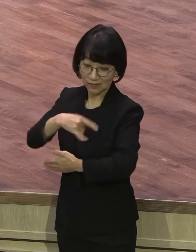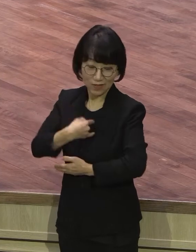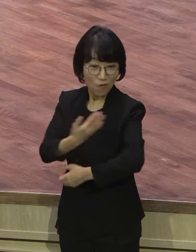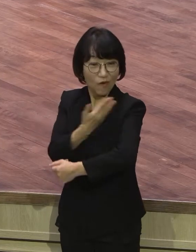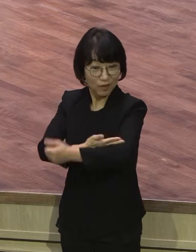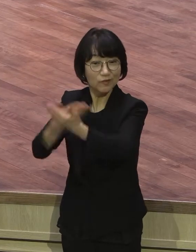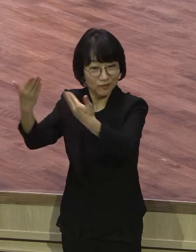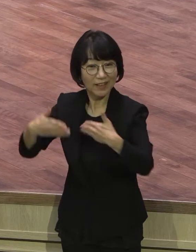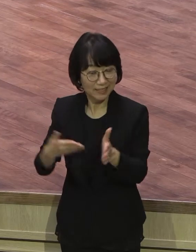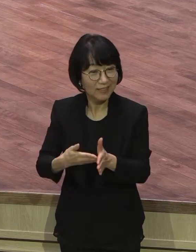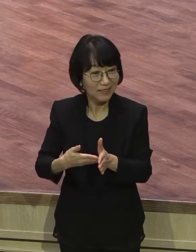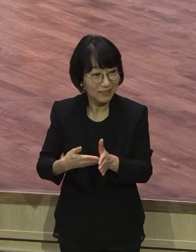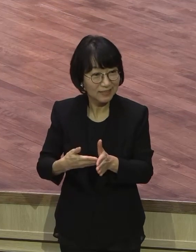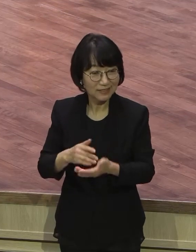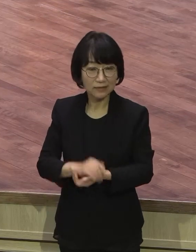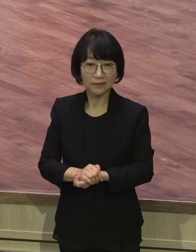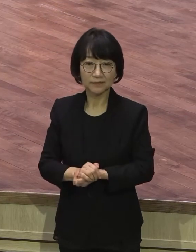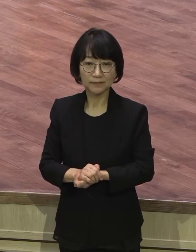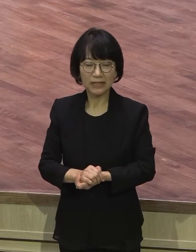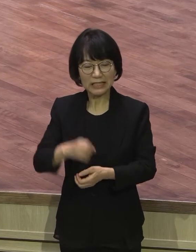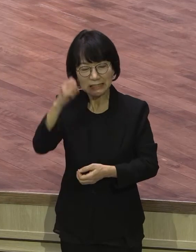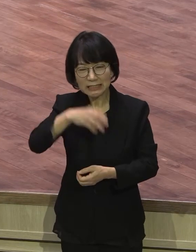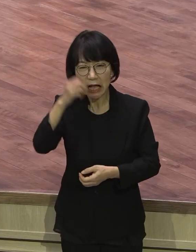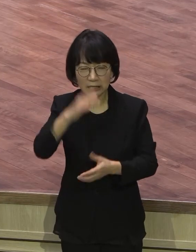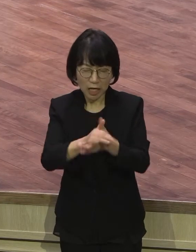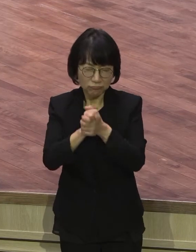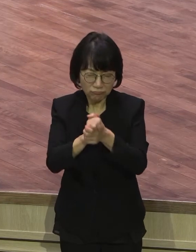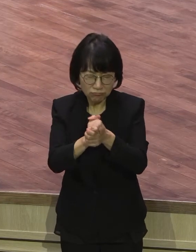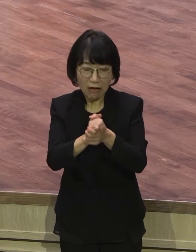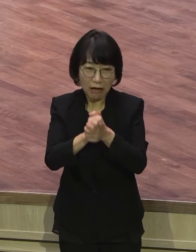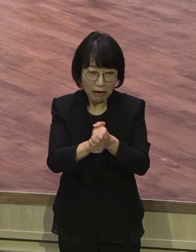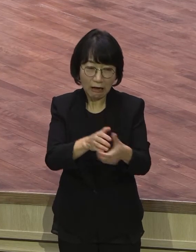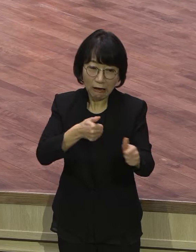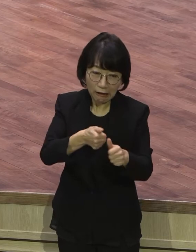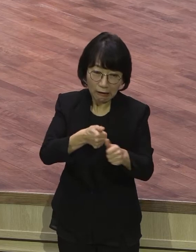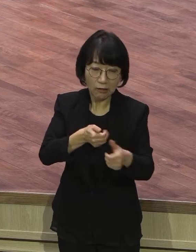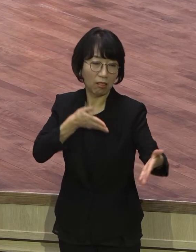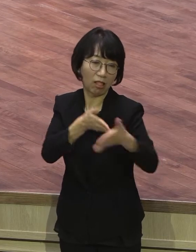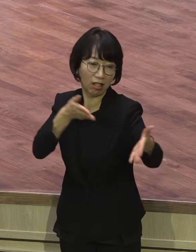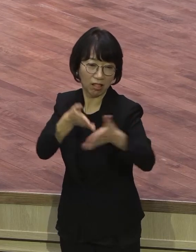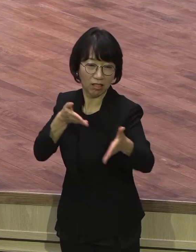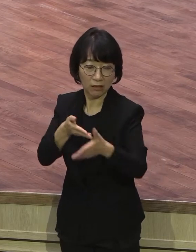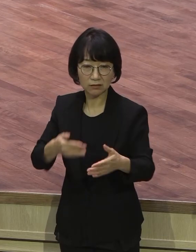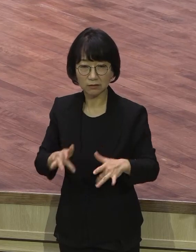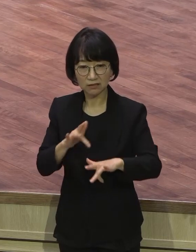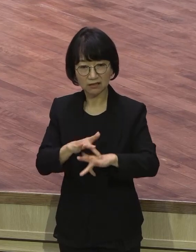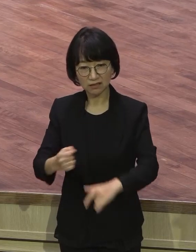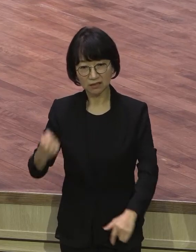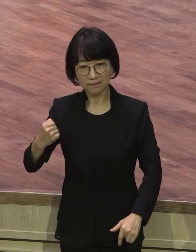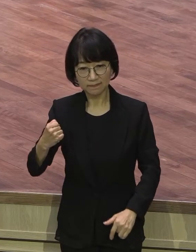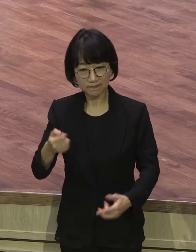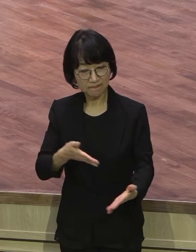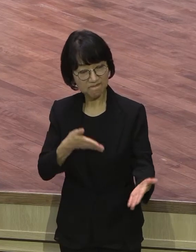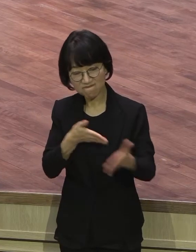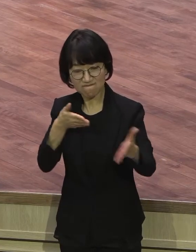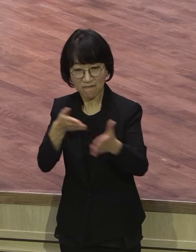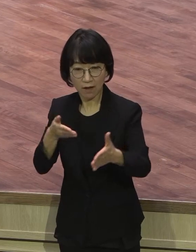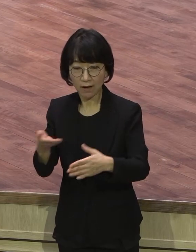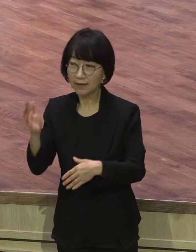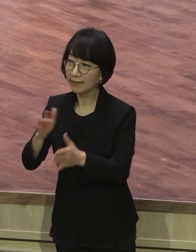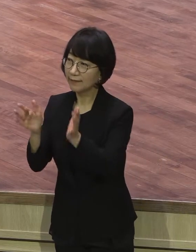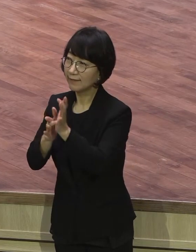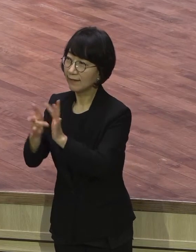다른 거는 절대 끄떡도 안 합니다. 아무리 뭐 여러분이 노력해도 마귀는 끄떡도 안 해요. 제일